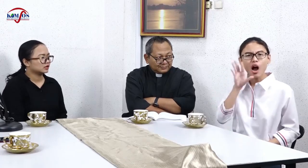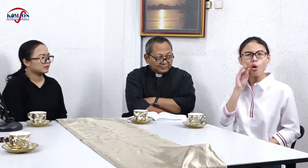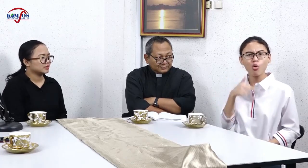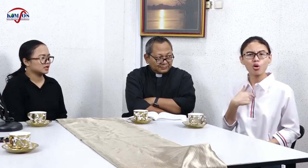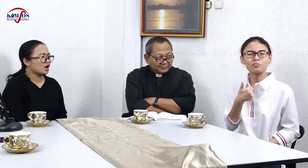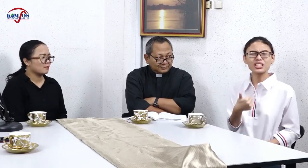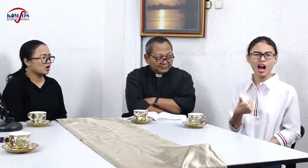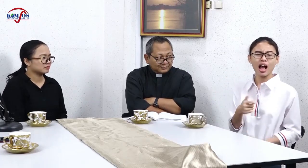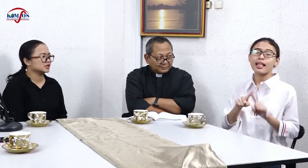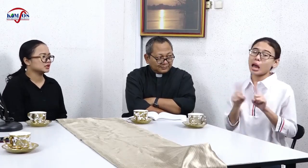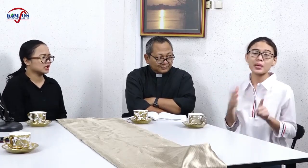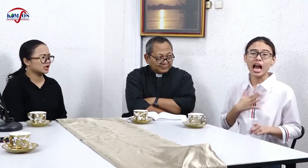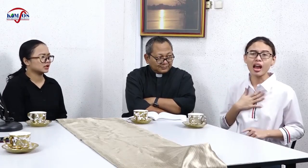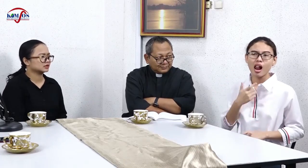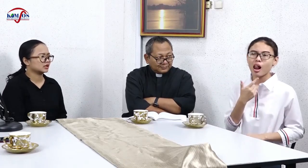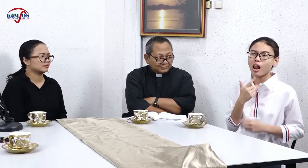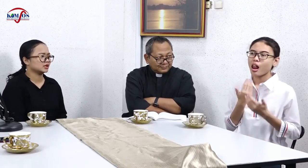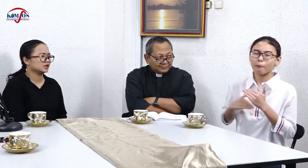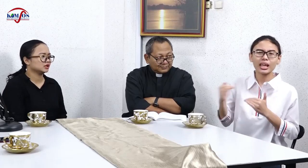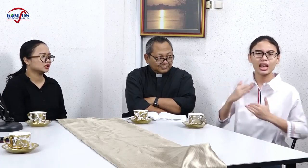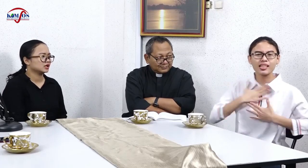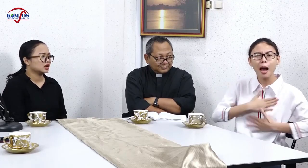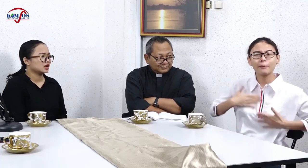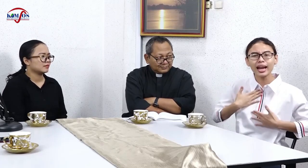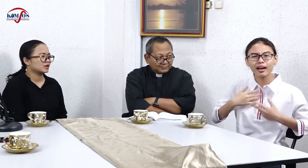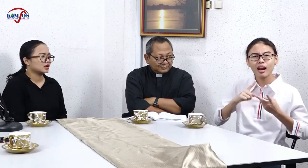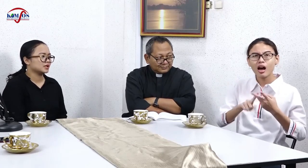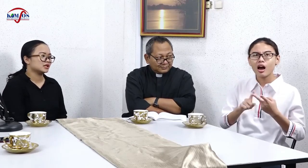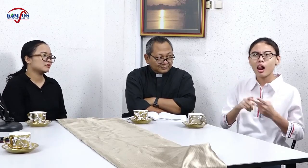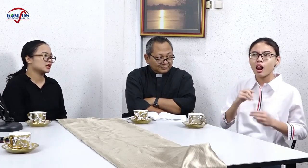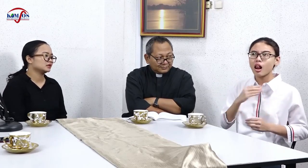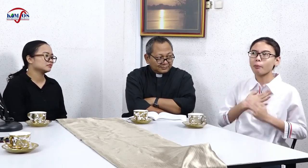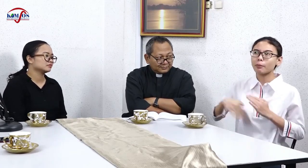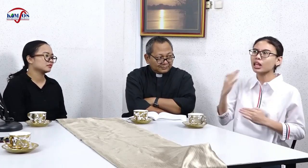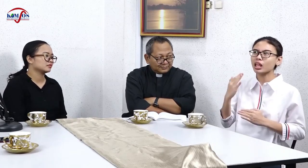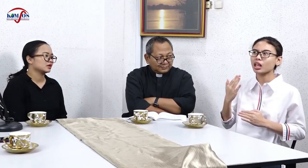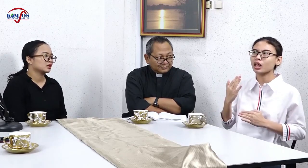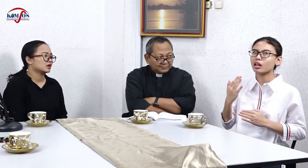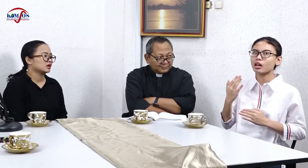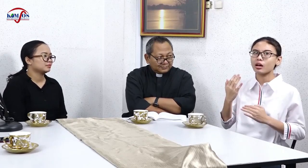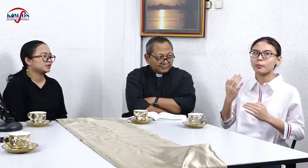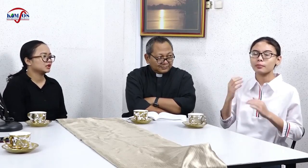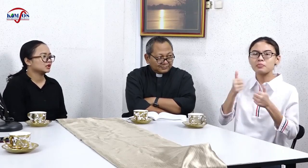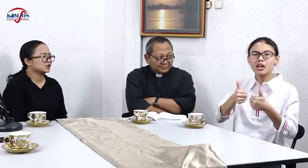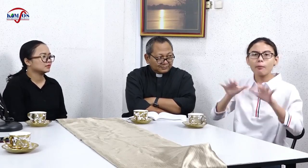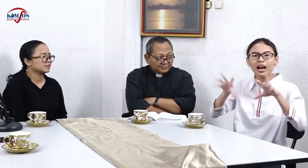tapi bisa omong bisa Tapi lebih nyaman lebih